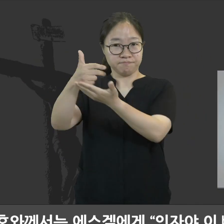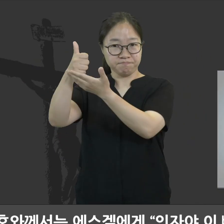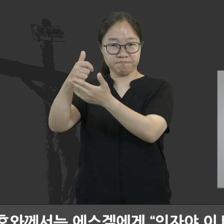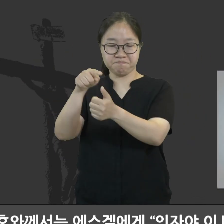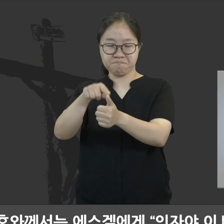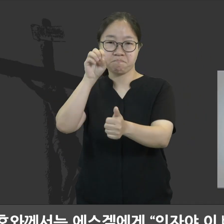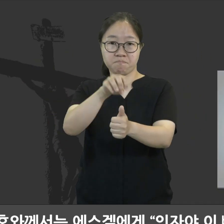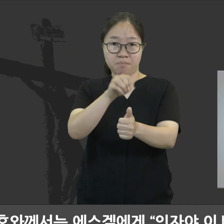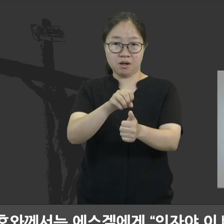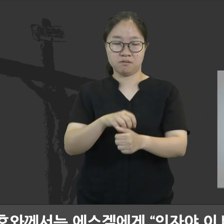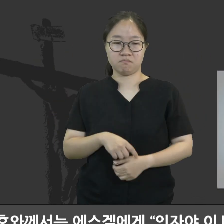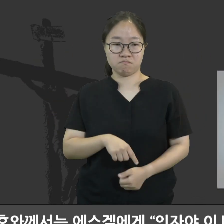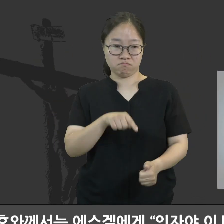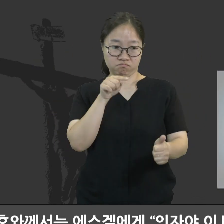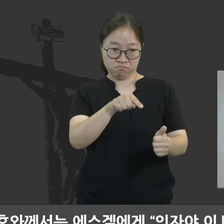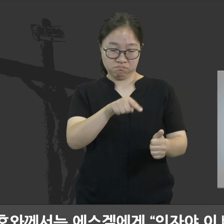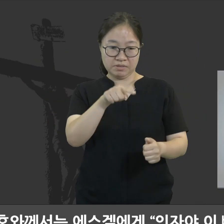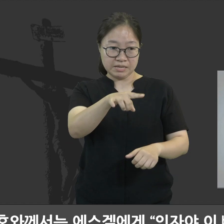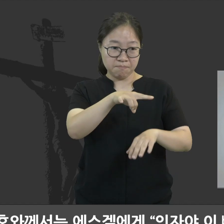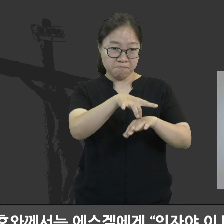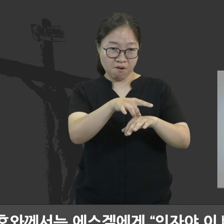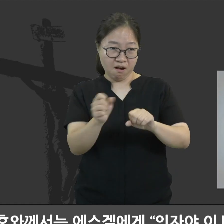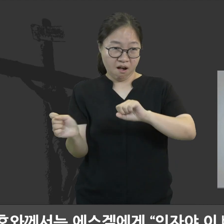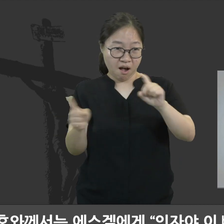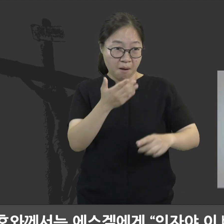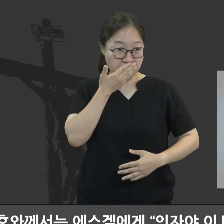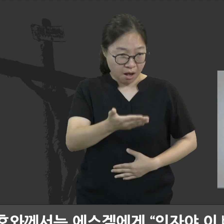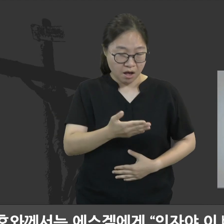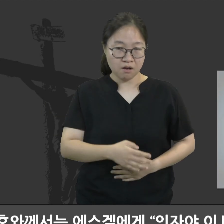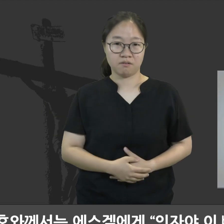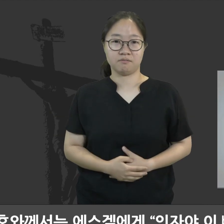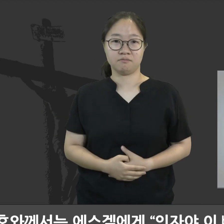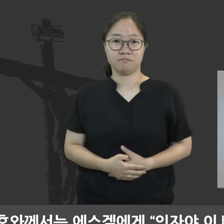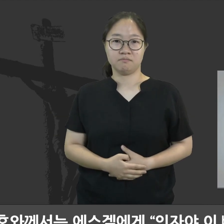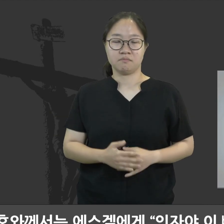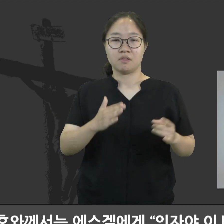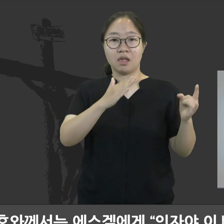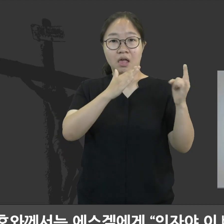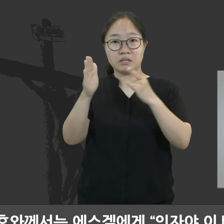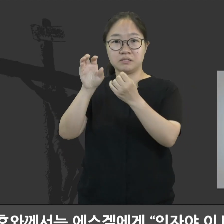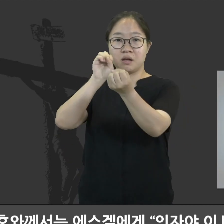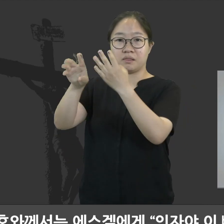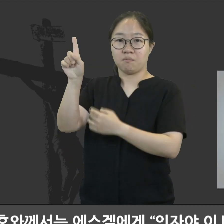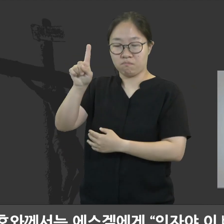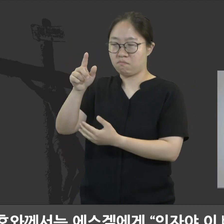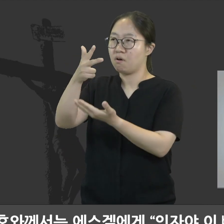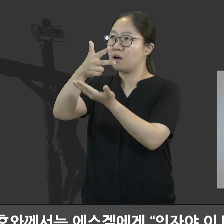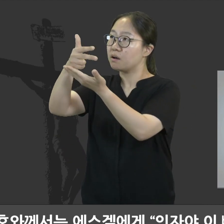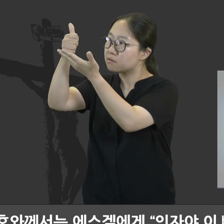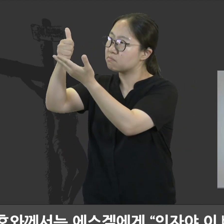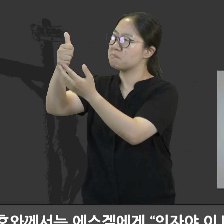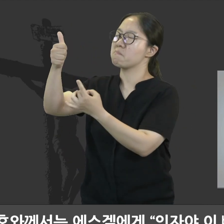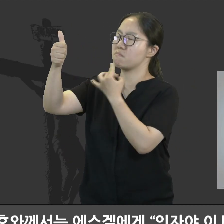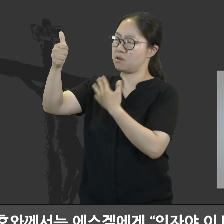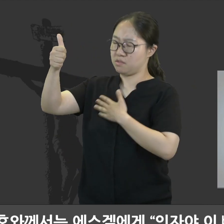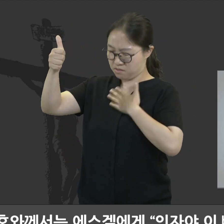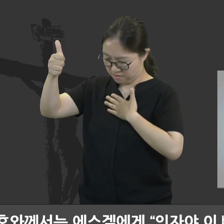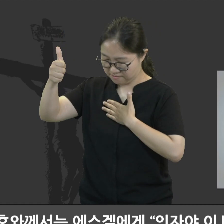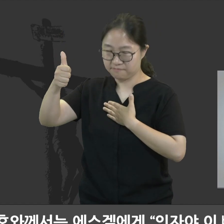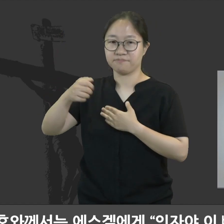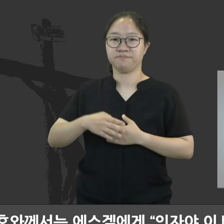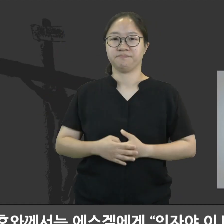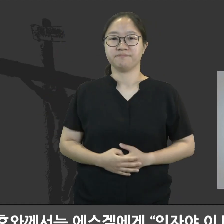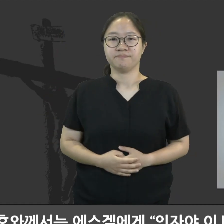여호와께서는 에스겔에게 인자야, 이 뼈들이 능히 살 수 있겠느냐라고 물으시고, 에스겔은 주